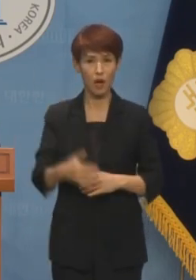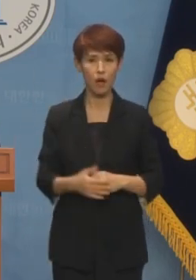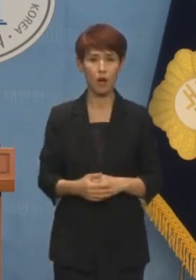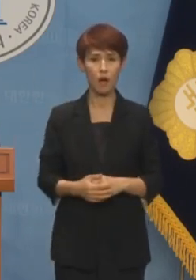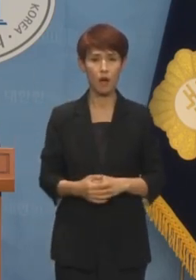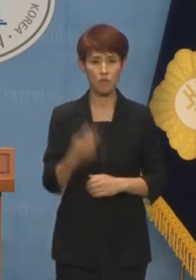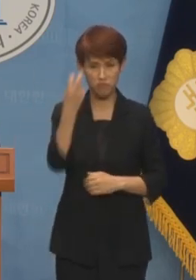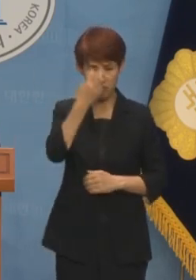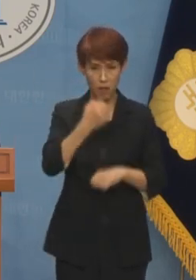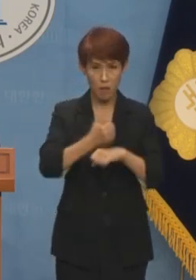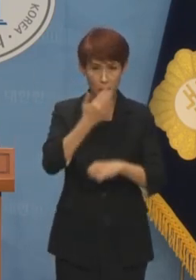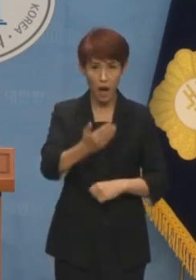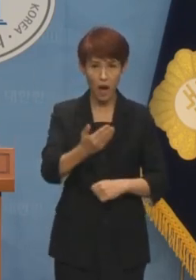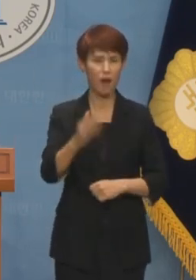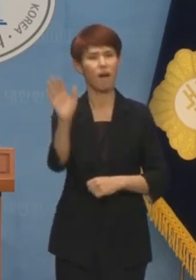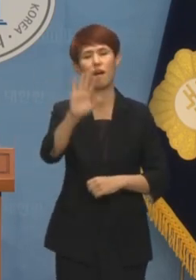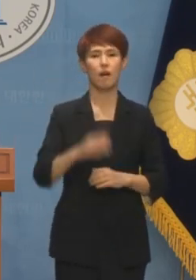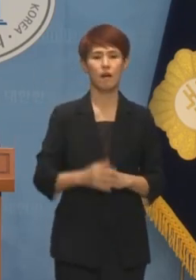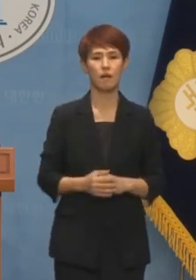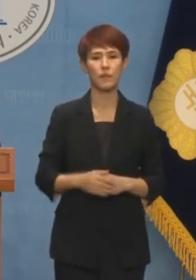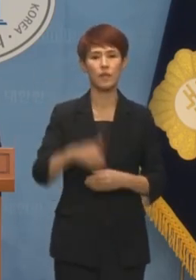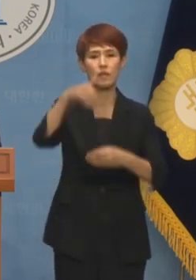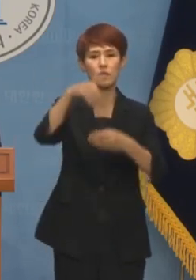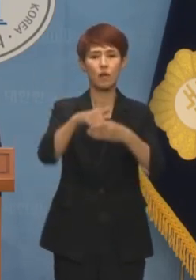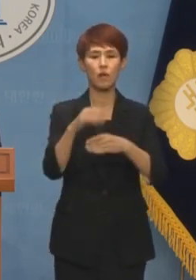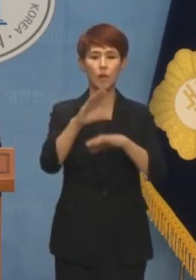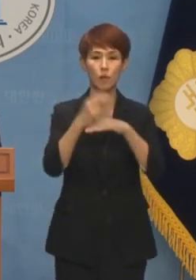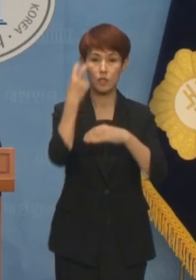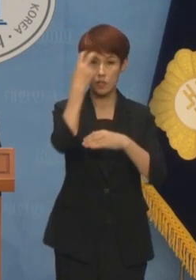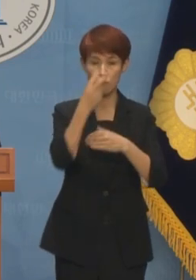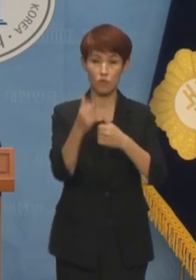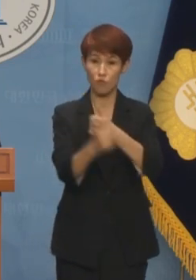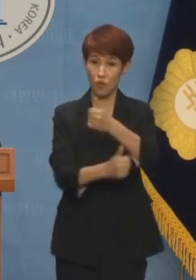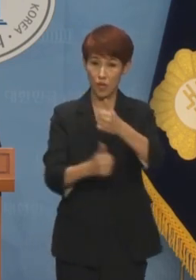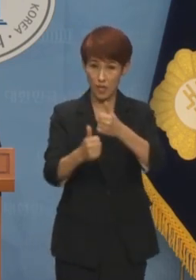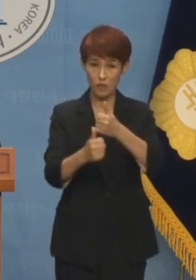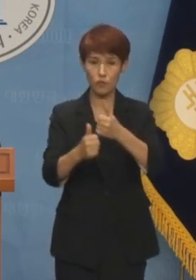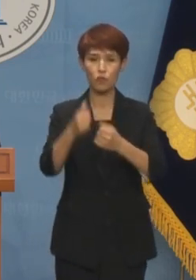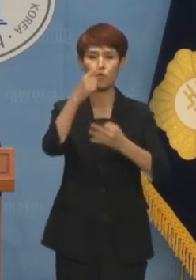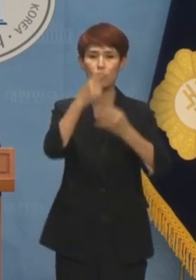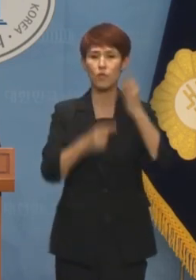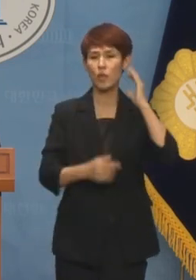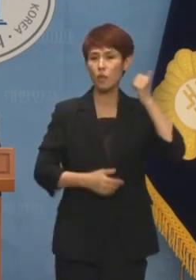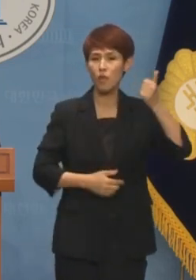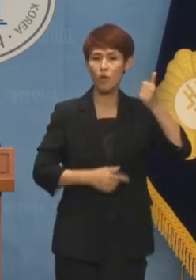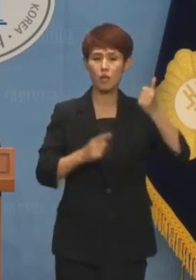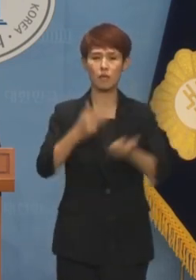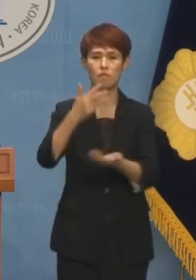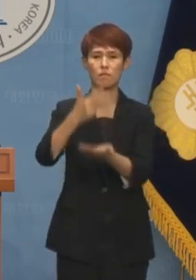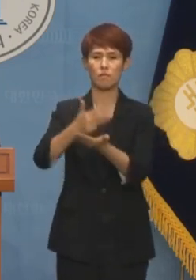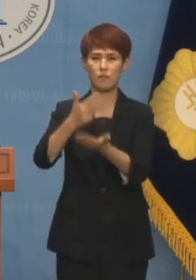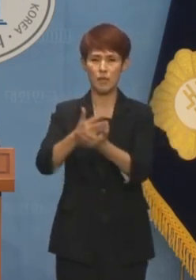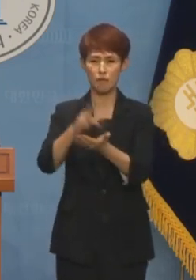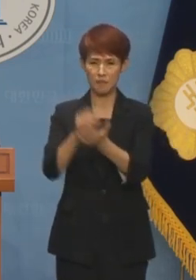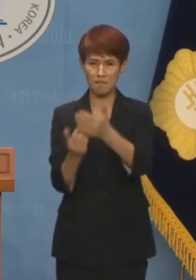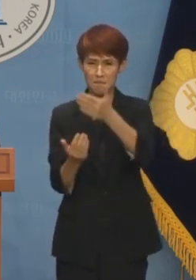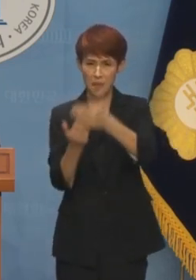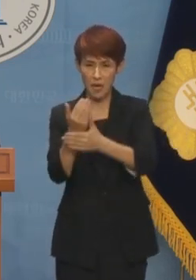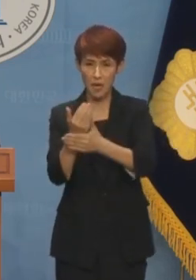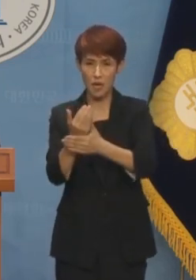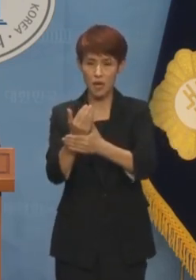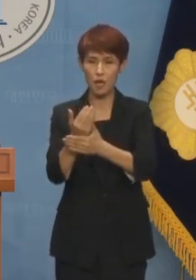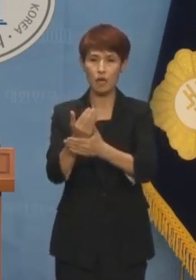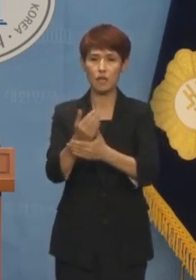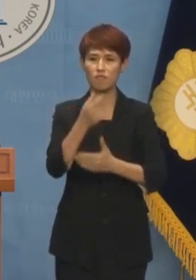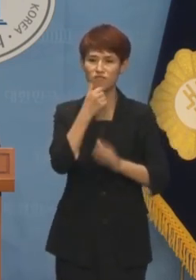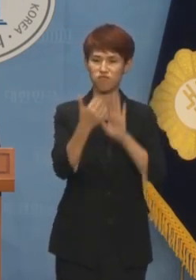대상이 됩니까? 선거방송 심의위는 윤 대통령의 이태원 참사 특별법 거부권 행사,